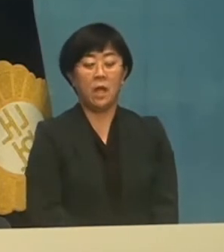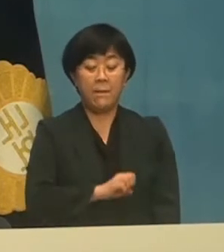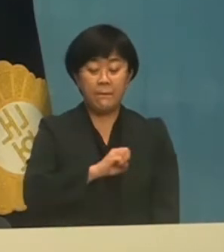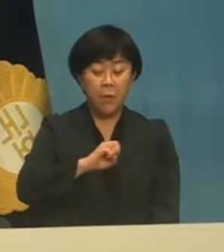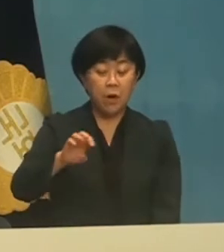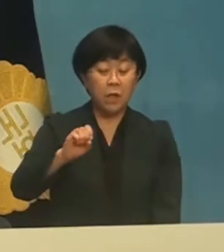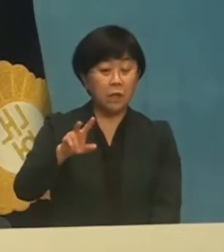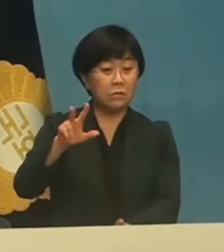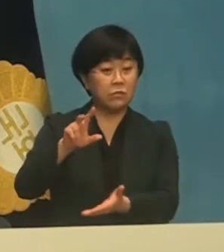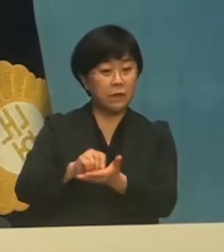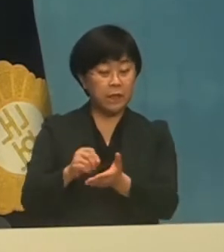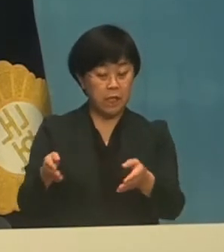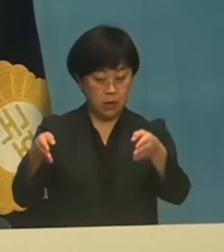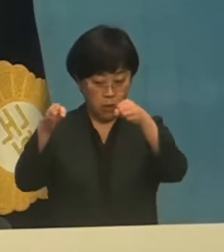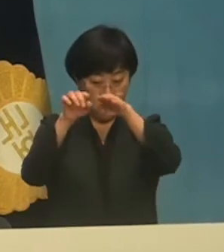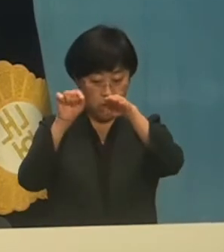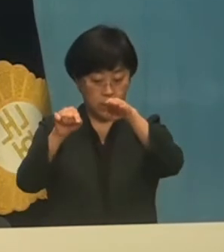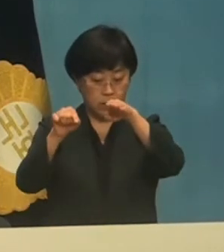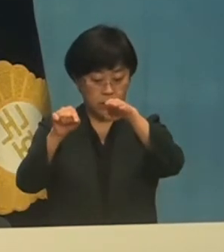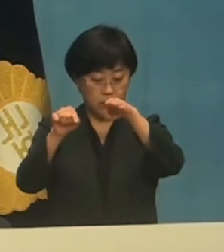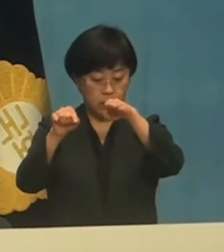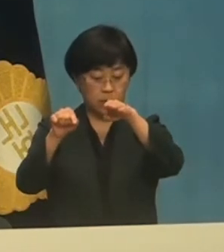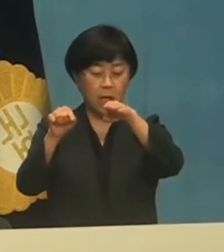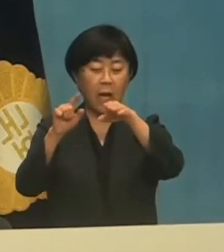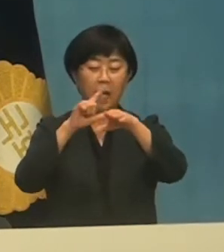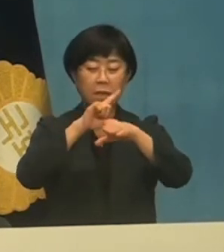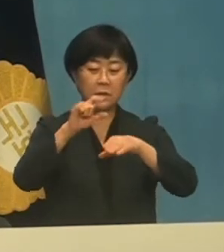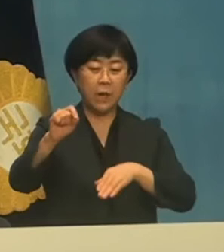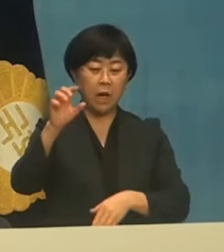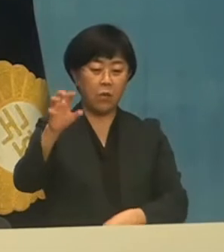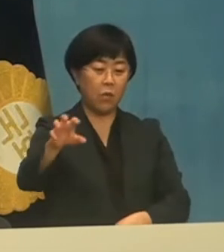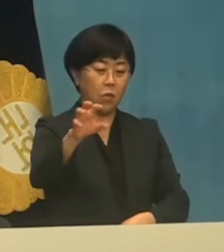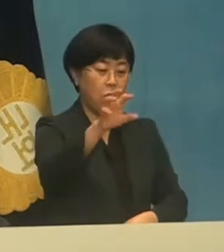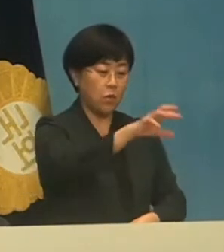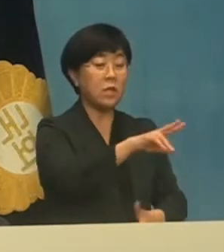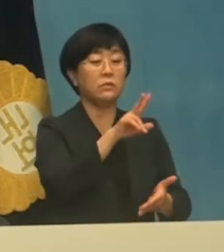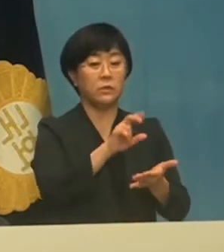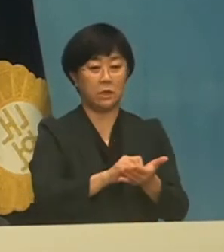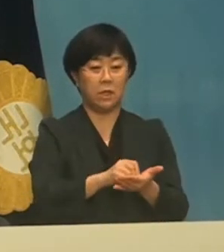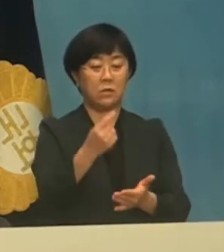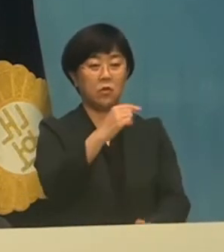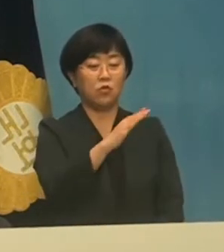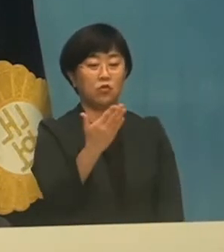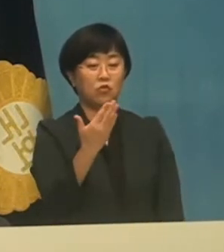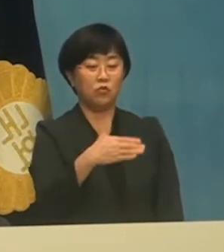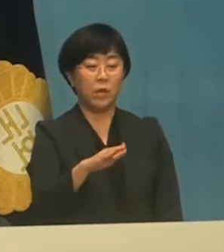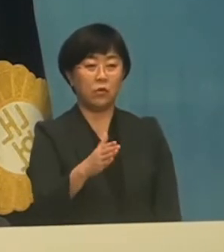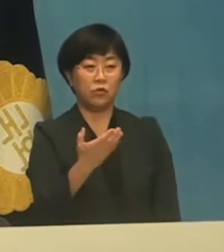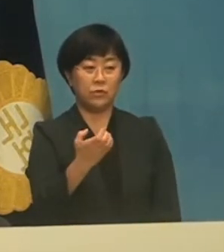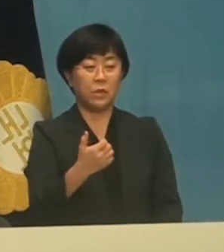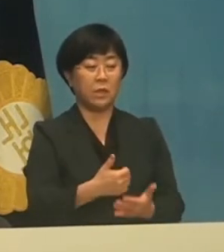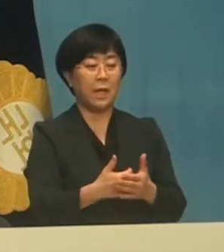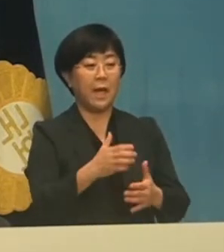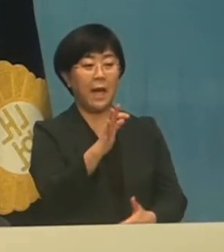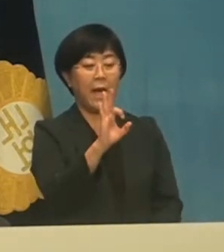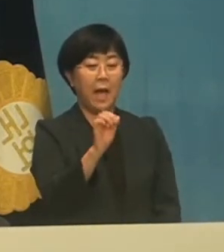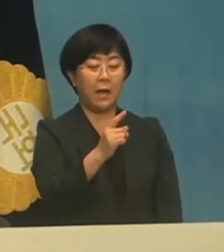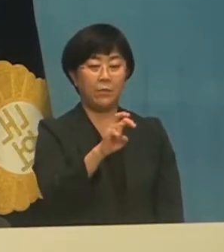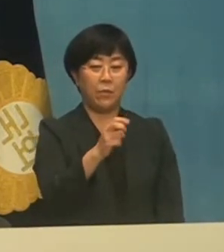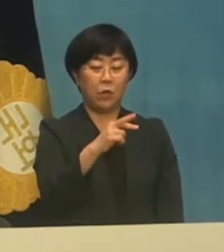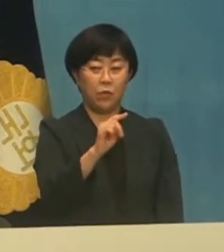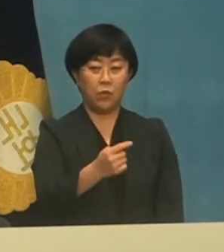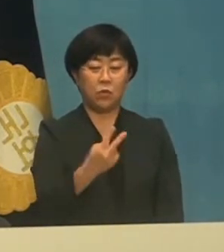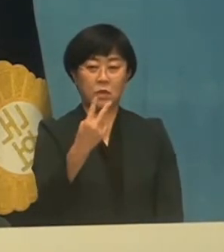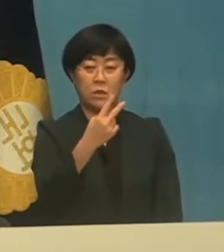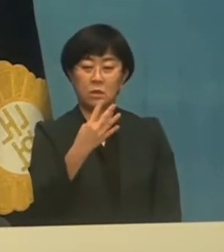처분장 문제는 항상 지역의 문제로 치부되어 왔습니다. 1990년도에 안면도에서 그리고